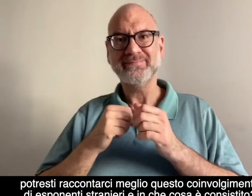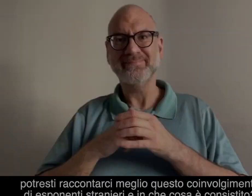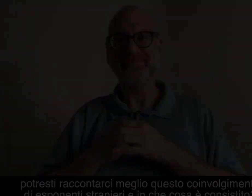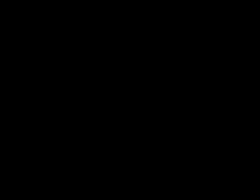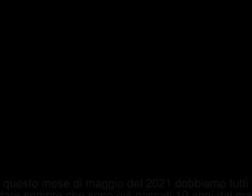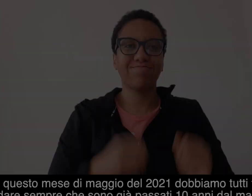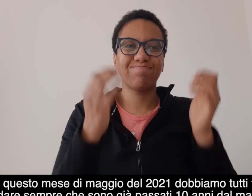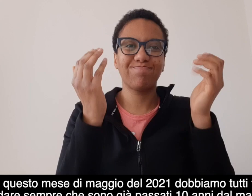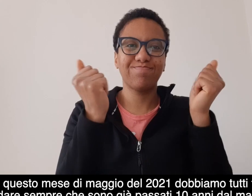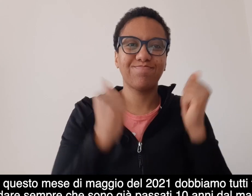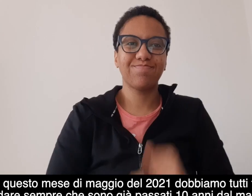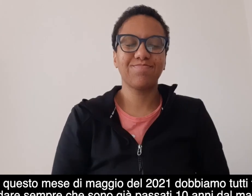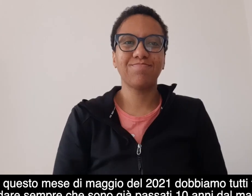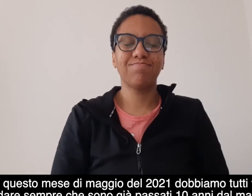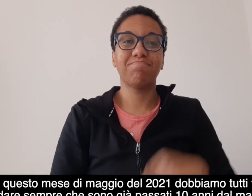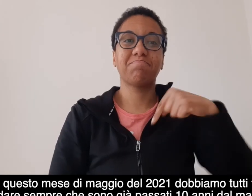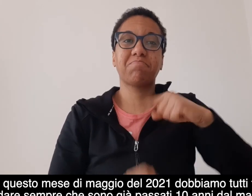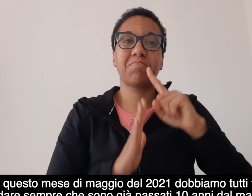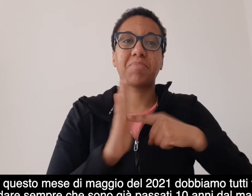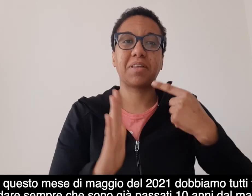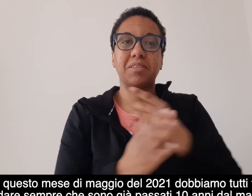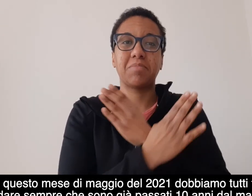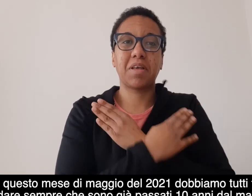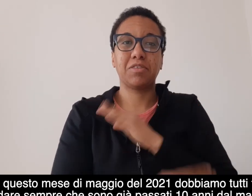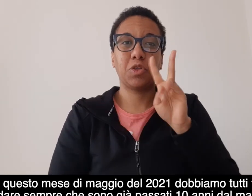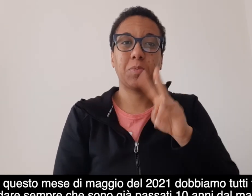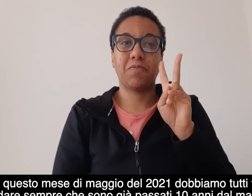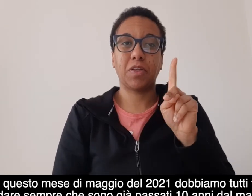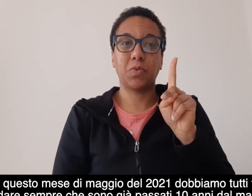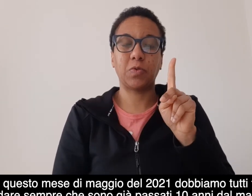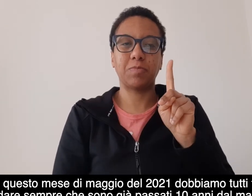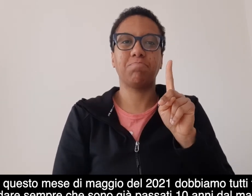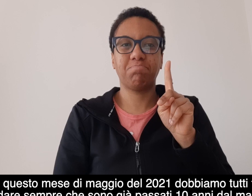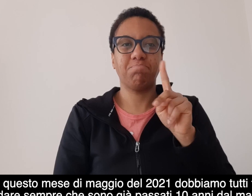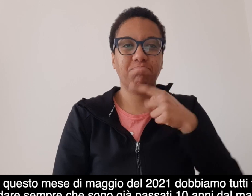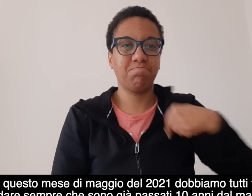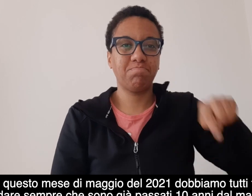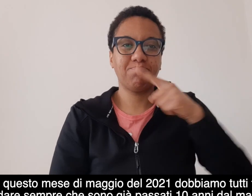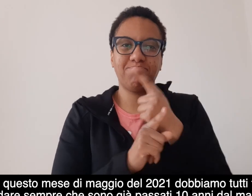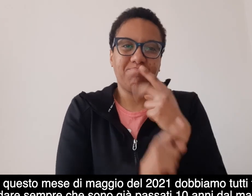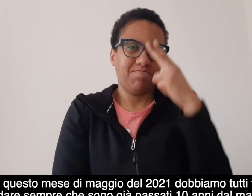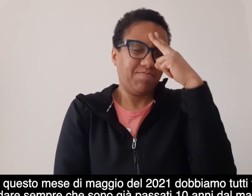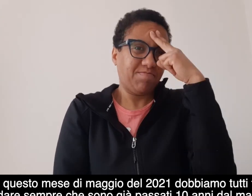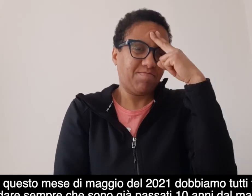ciao questo mese di maggio del 2021 dobbiamo tutti noi fortemente ricordare sempre